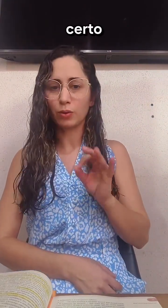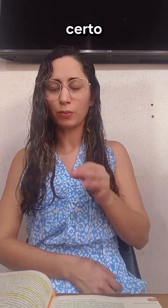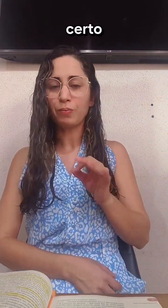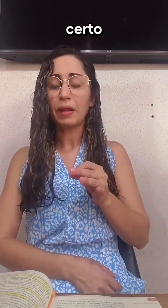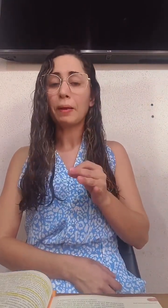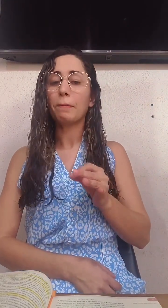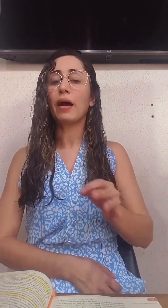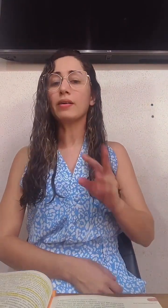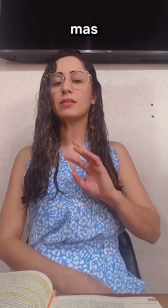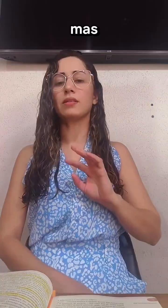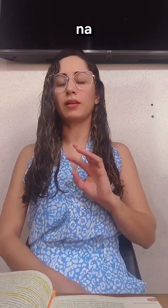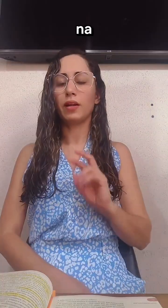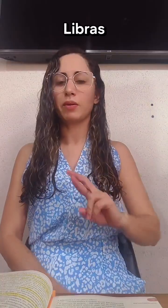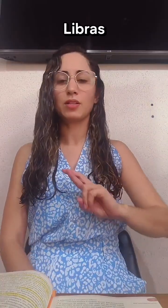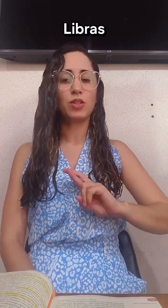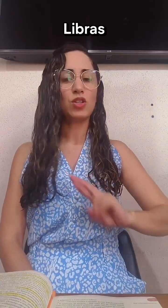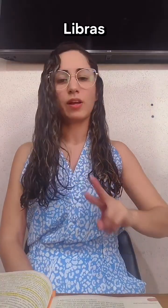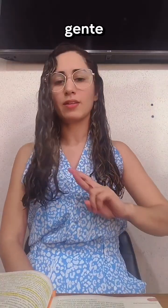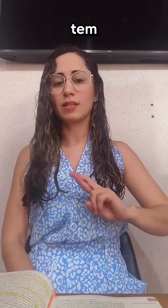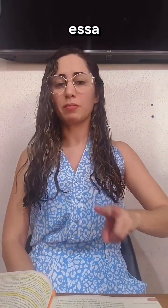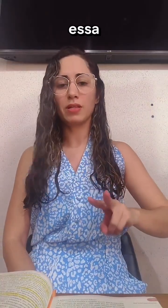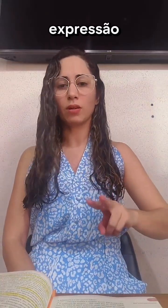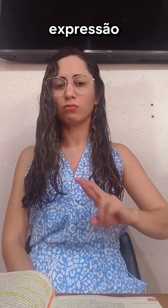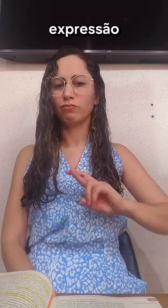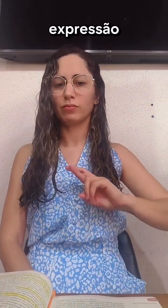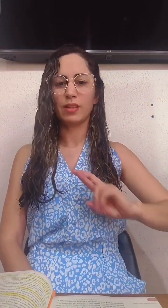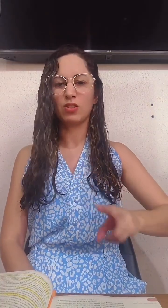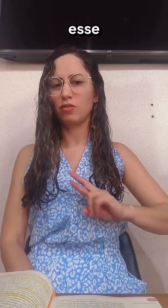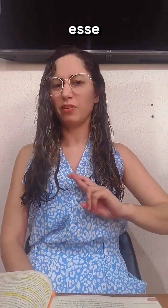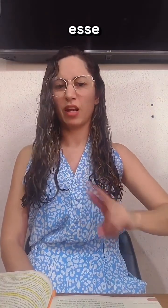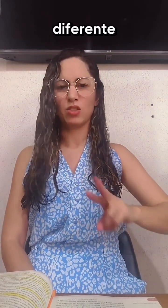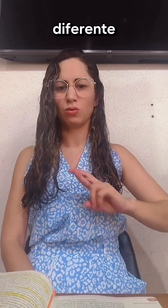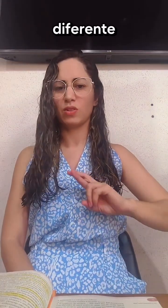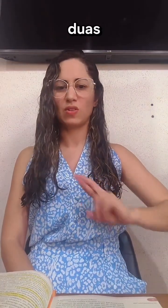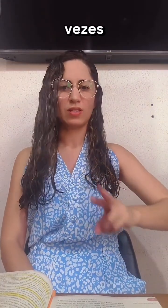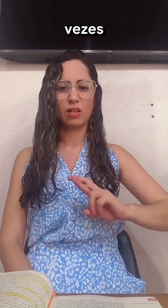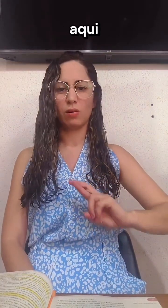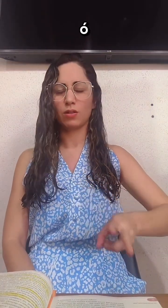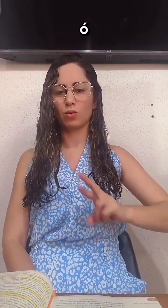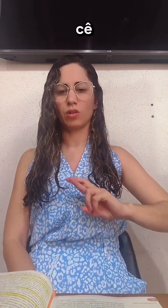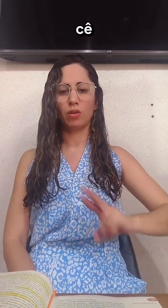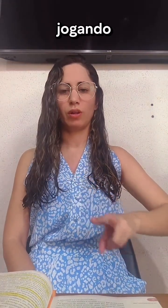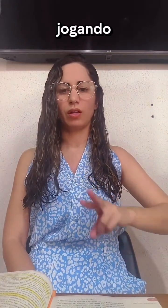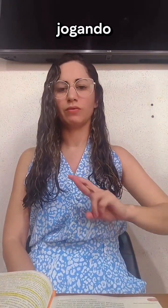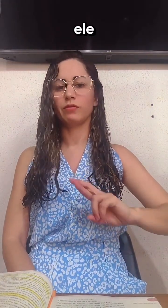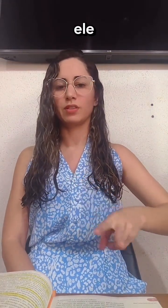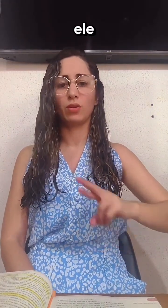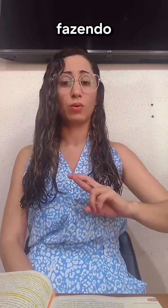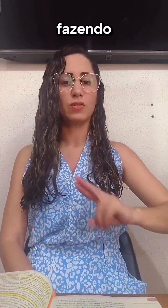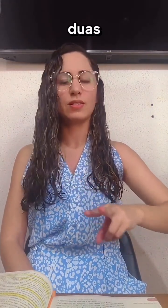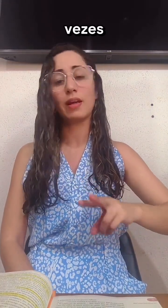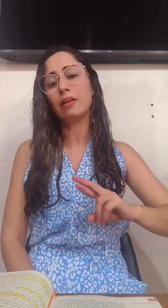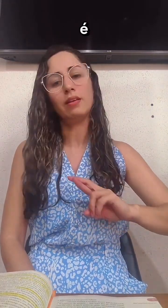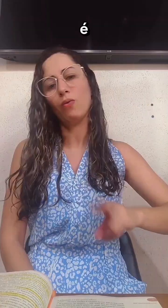certo. Mas, na Libras, a gente tem essa expressão. Esse diferente duas vezes aqui, ó, você jogando ele, fazendo duas vezes, não